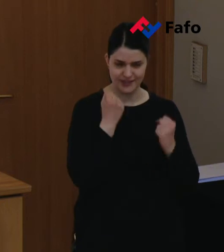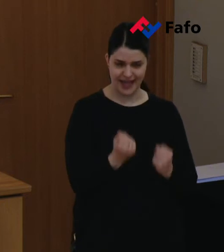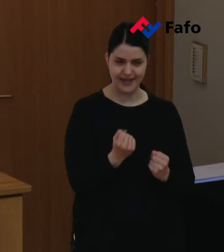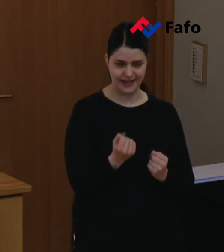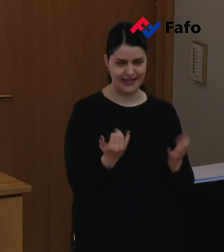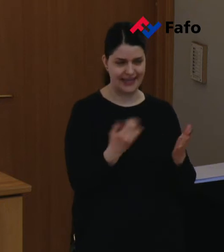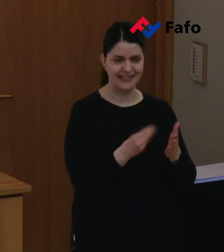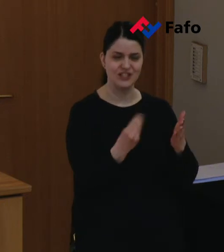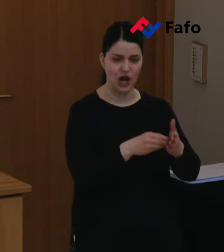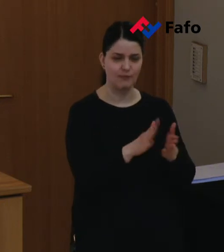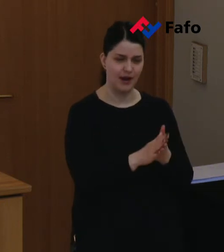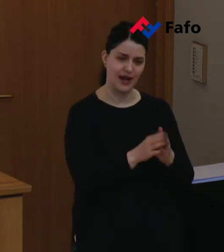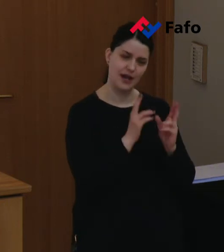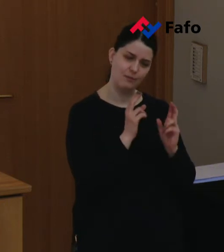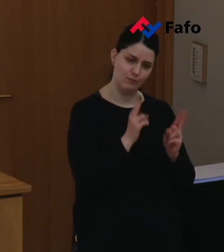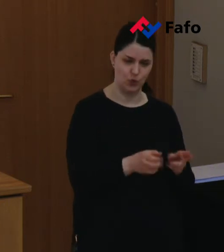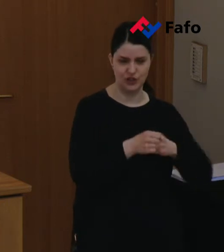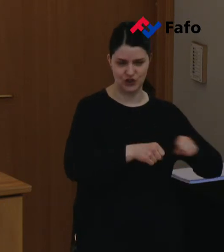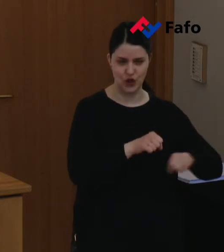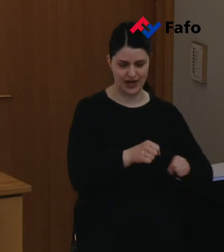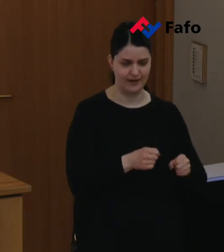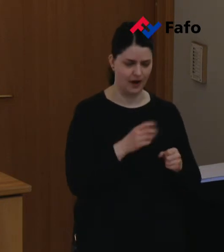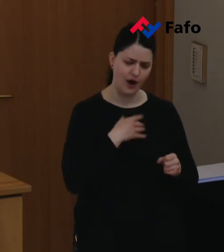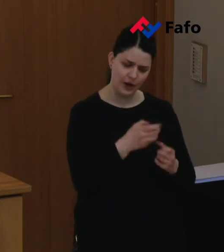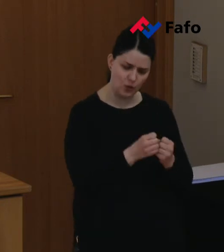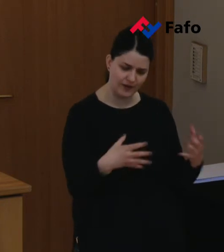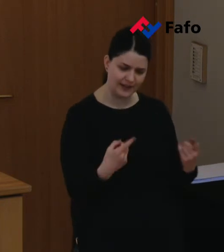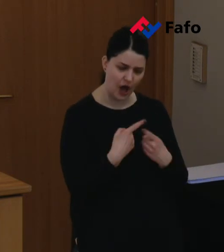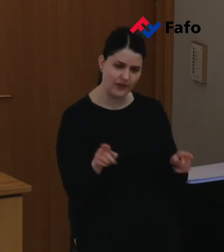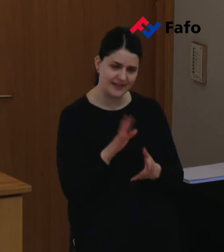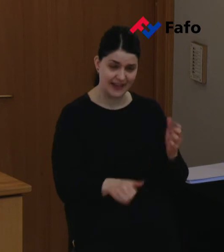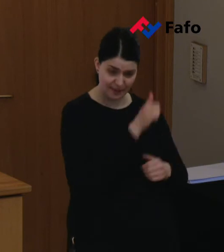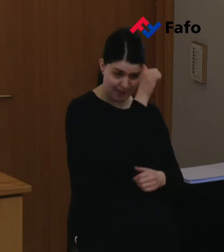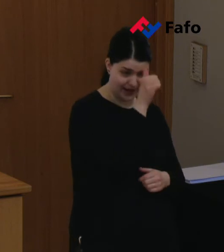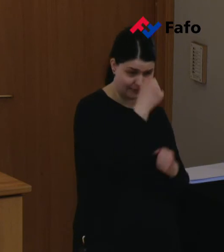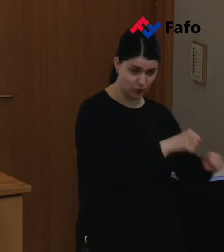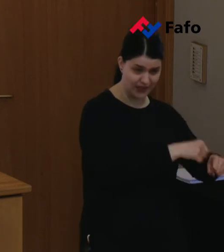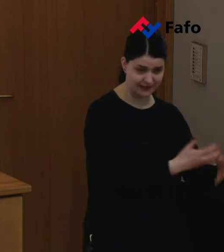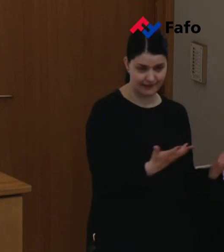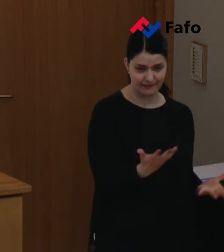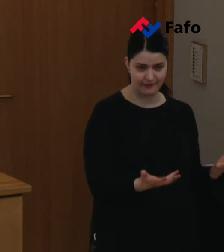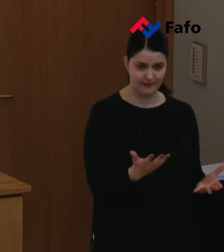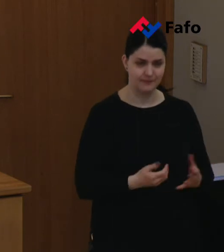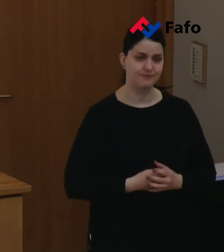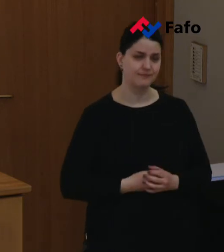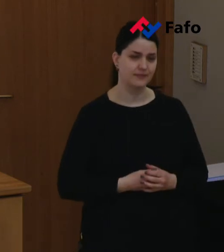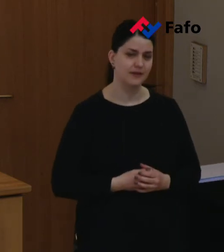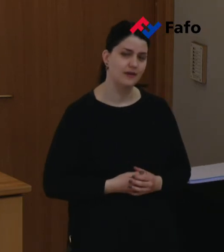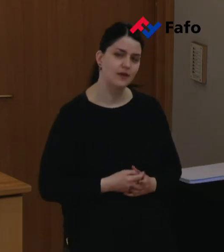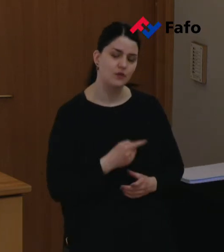av brukermedvirkning og erfaringskompetanse, har utviklet seg annerledes enn prosjektet i Bergen. Fordi at